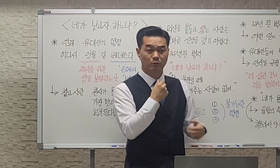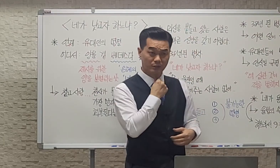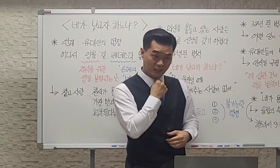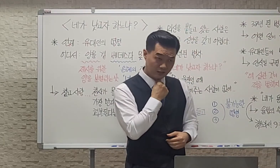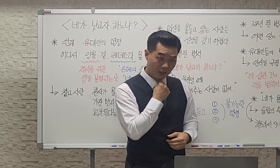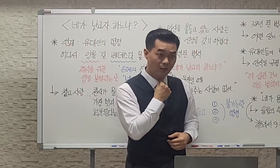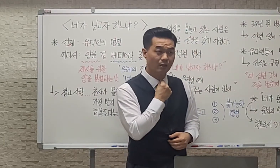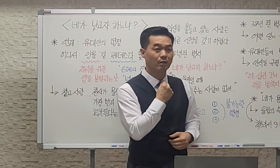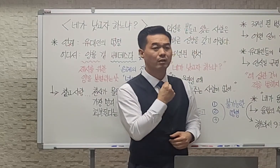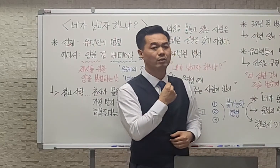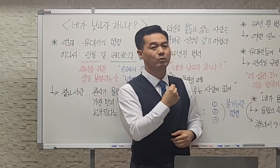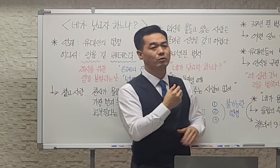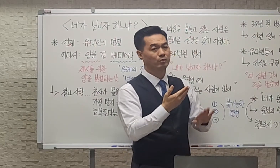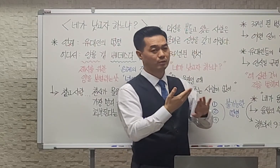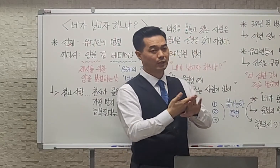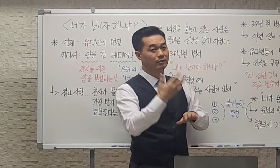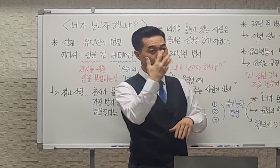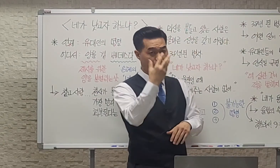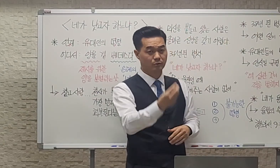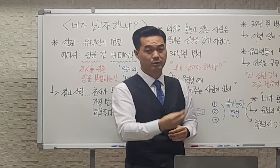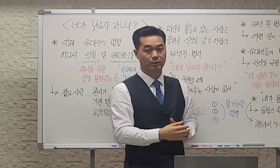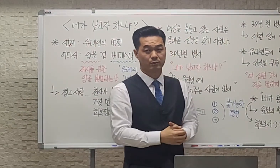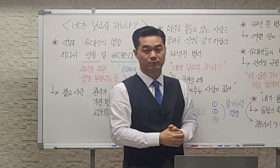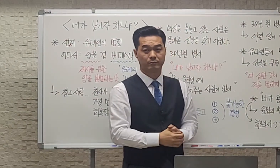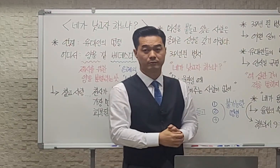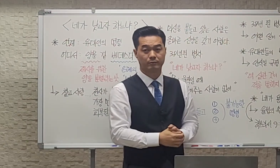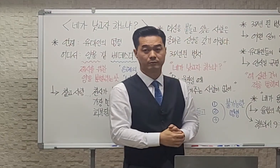용서받고자 하느냐로 다르게 보였어요.